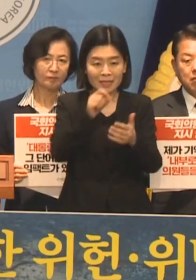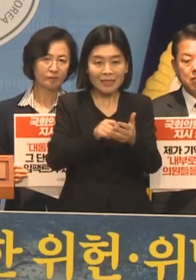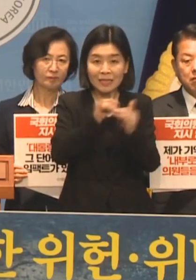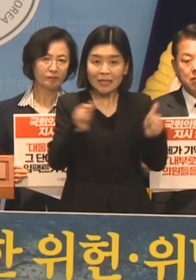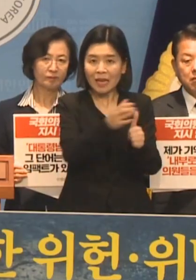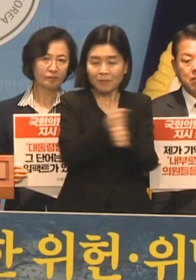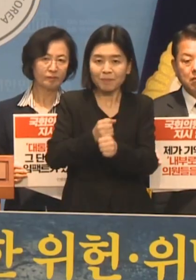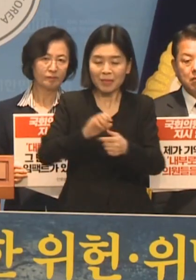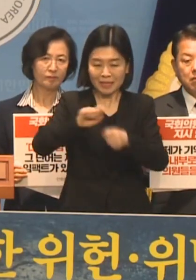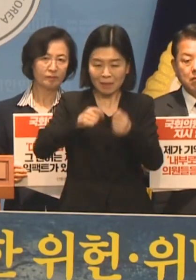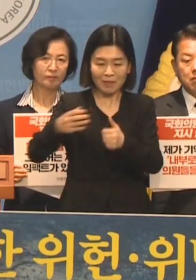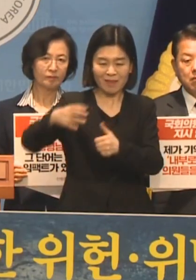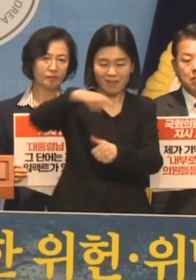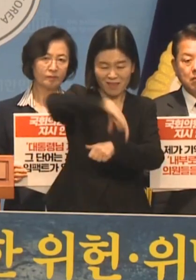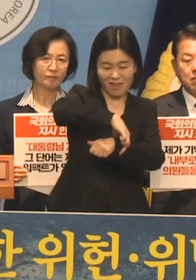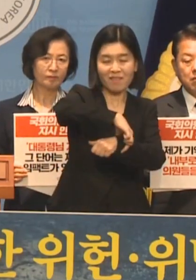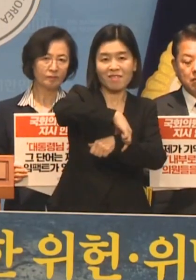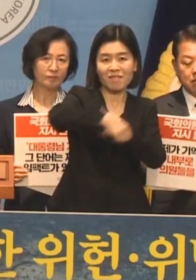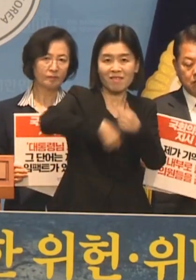했던 것입니다.